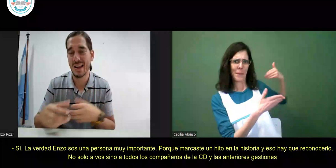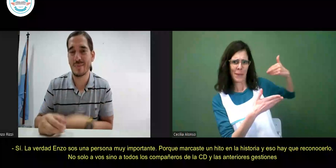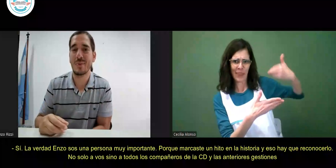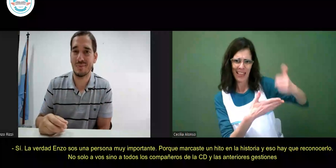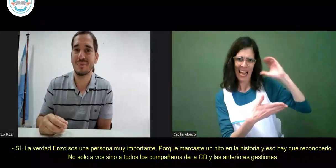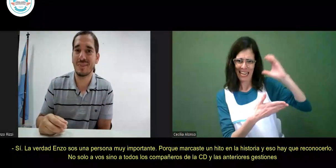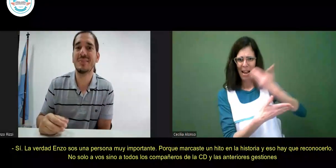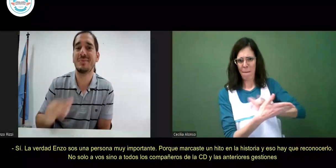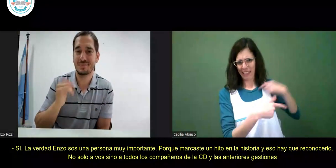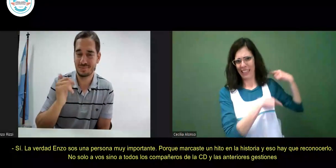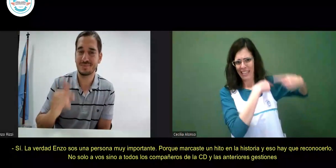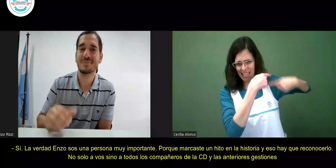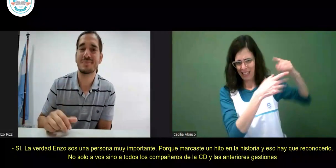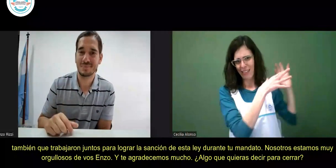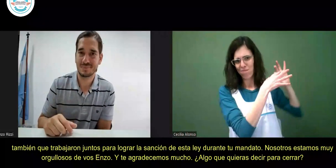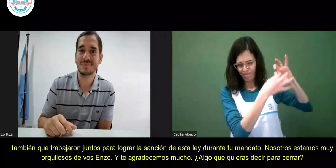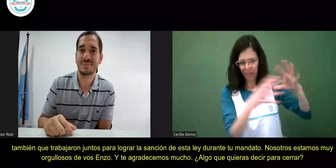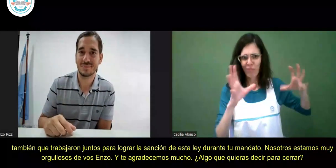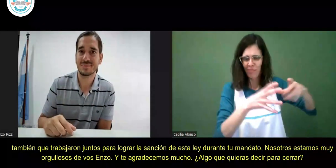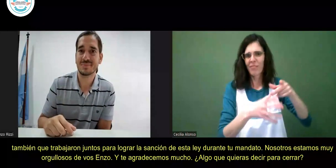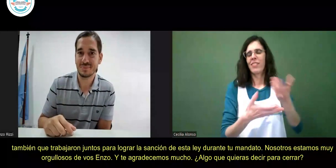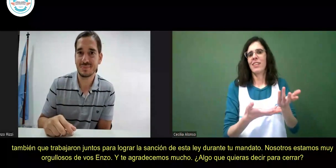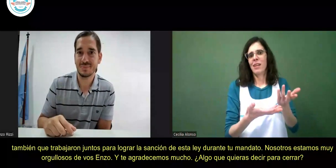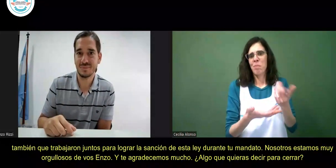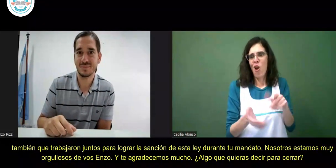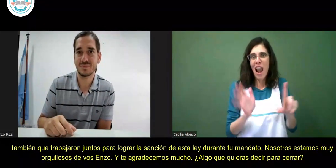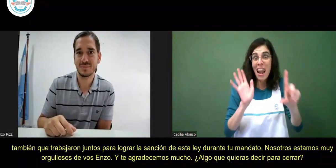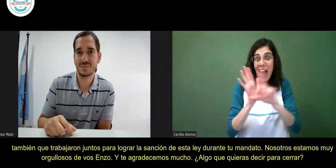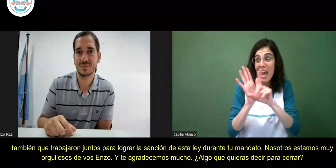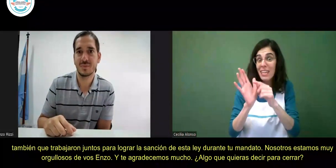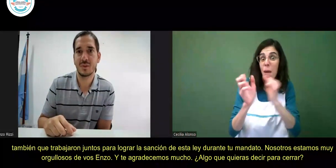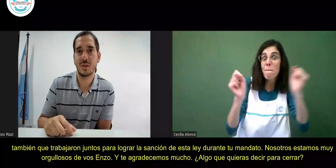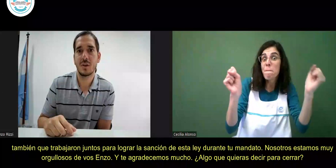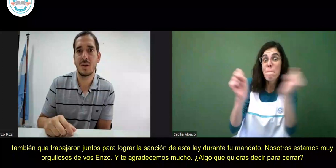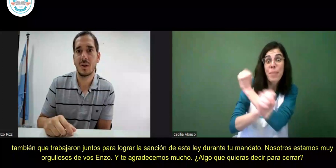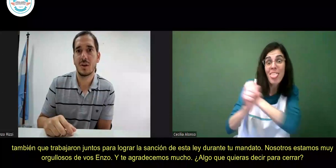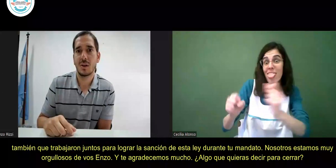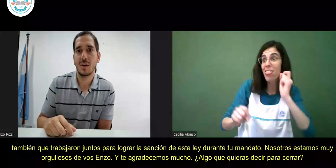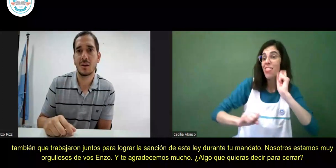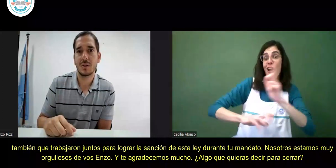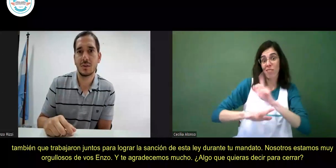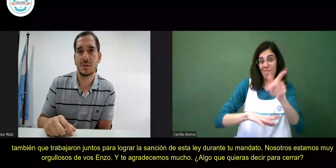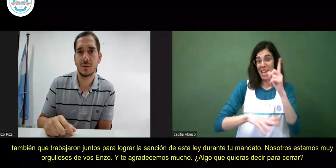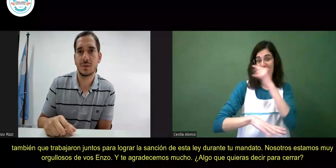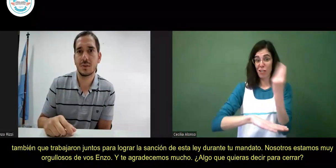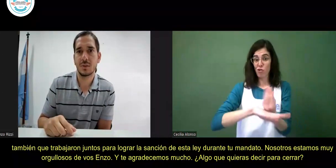anteriores gestiones también, que trabajaron juntos para lograr la sanción de esta ley durante tu mandato.